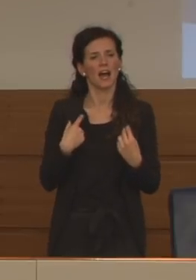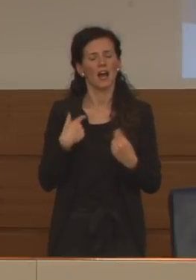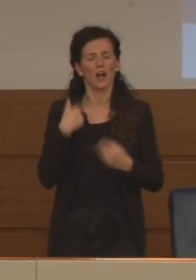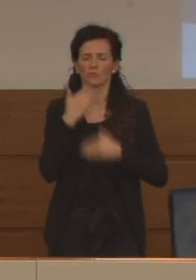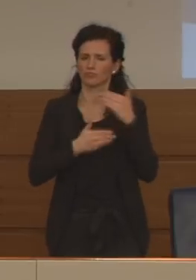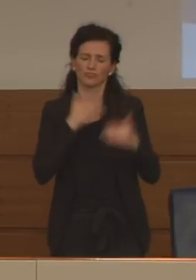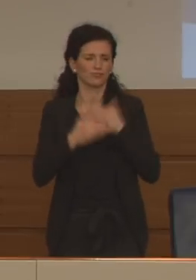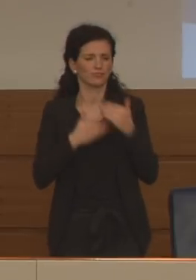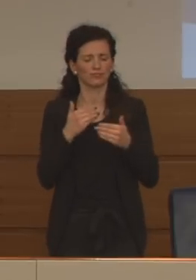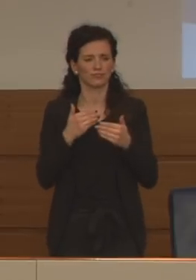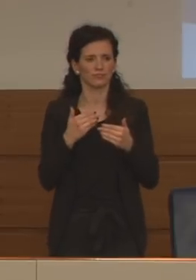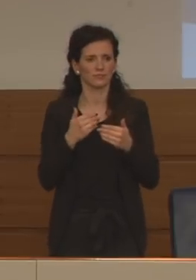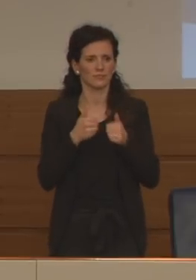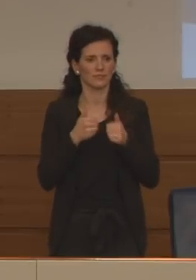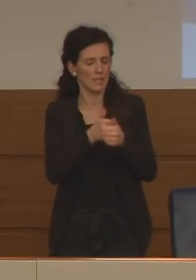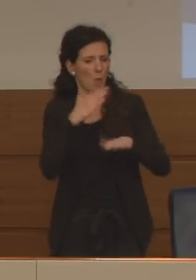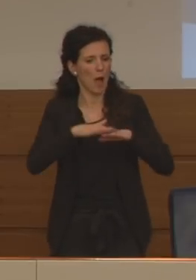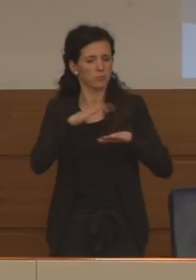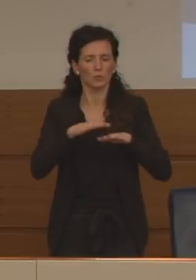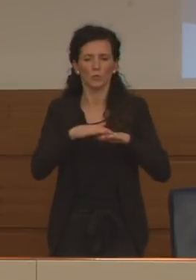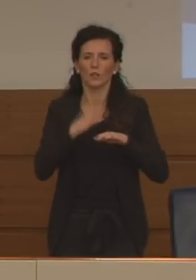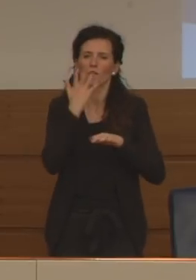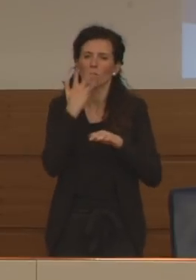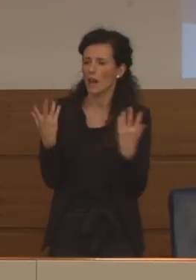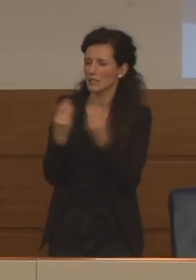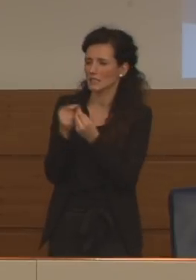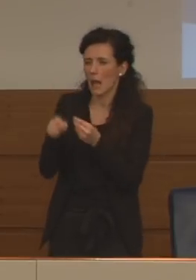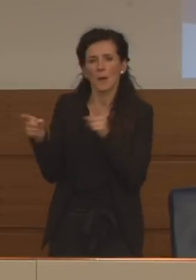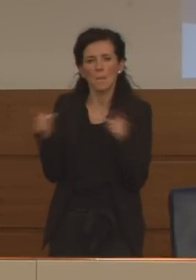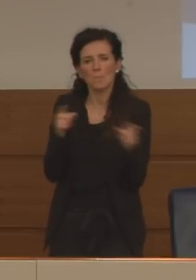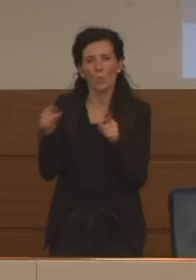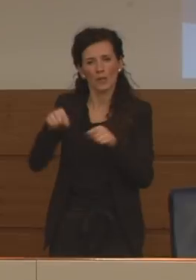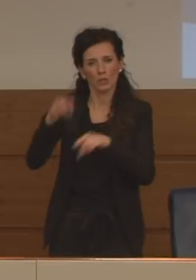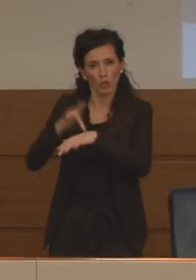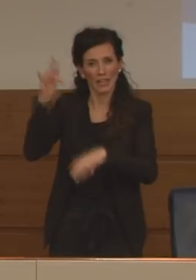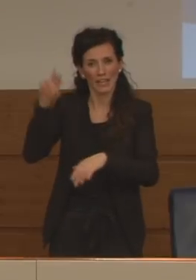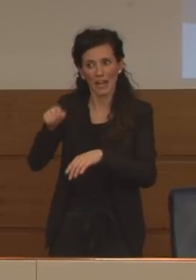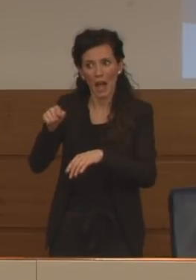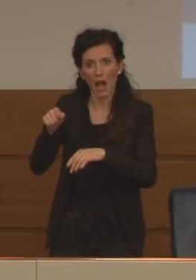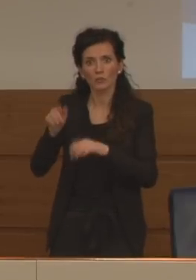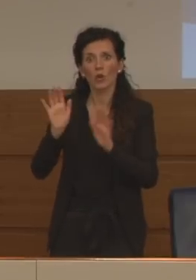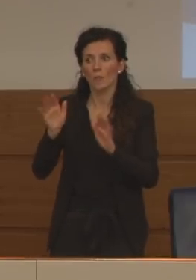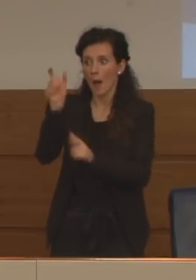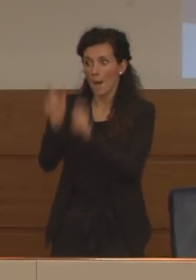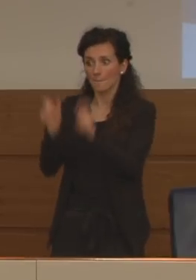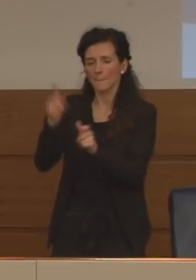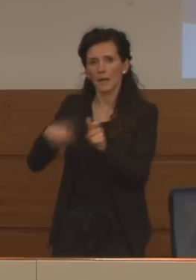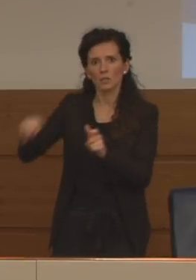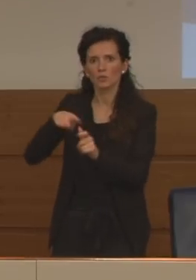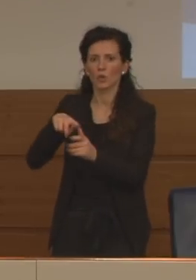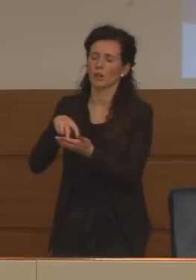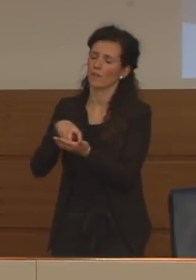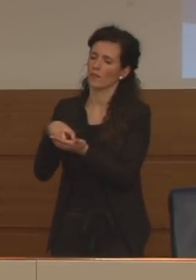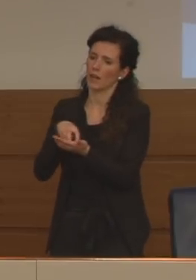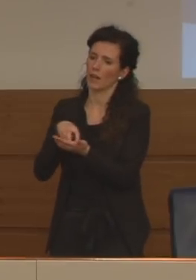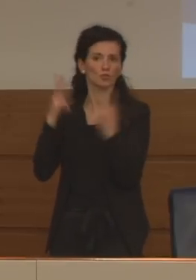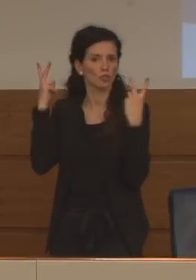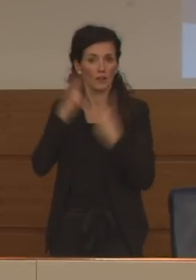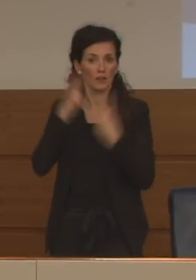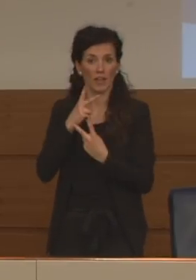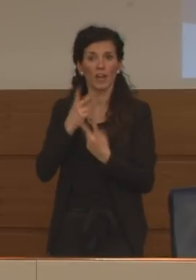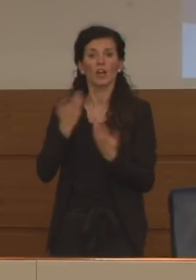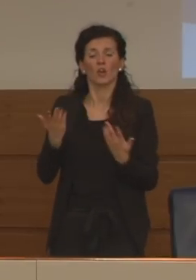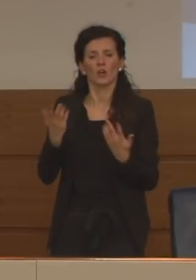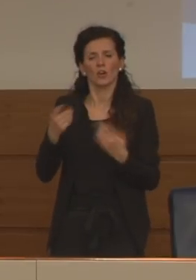questa proibizione parte dall assunzione che queste persone sono veramente fra gc e dobbiamo ridurre